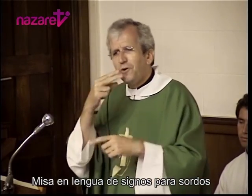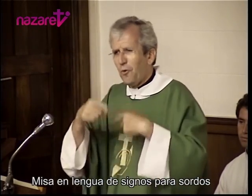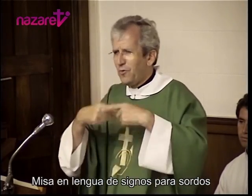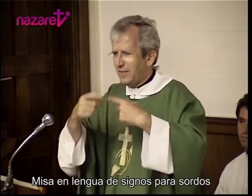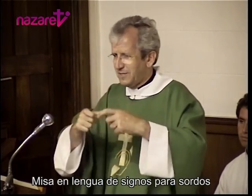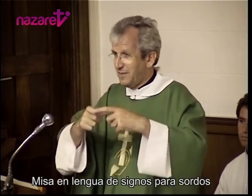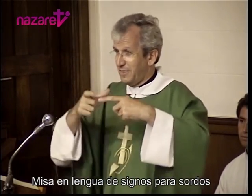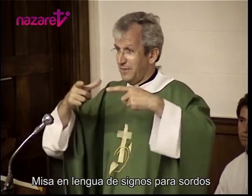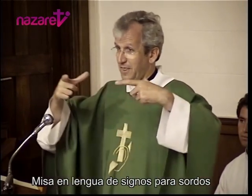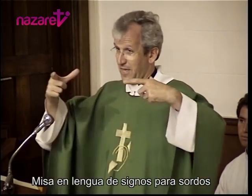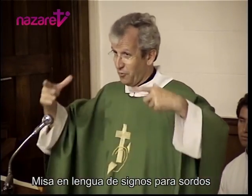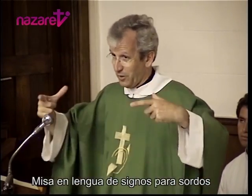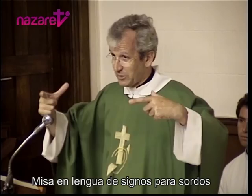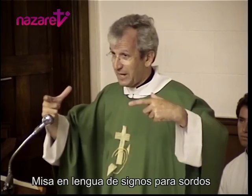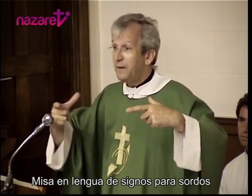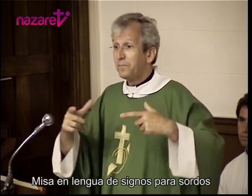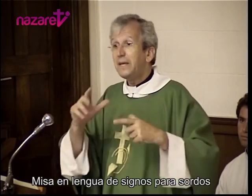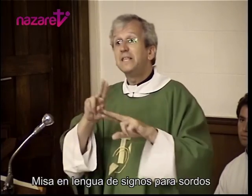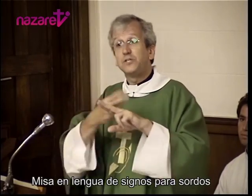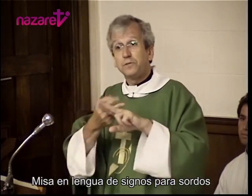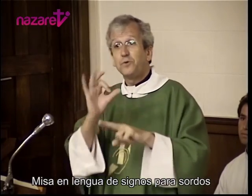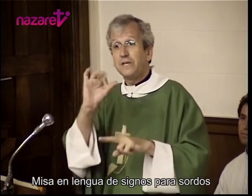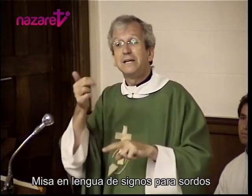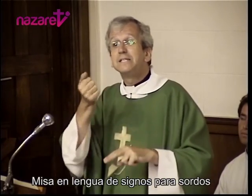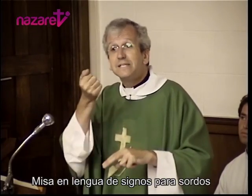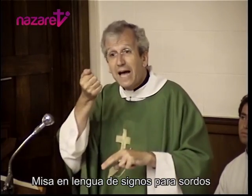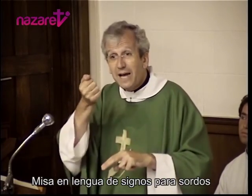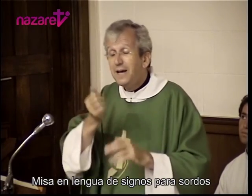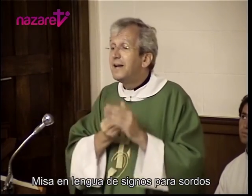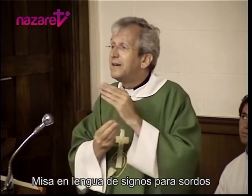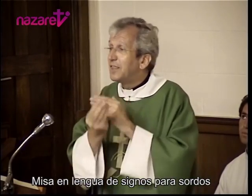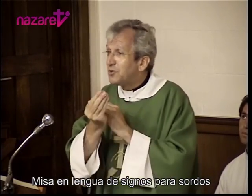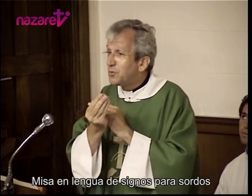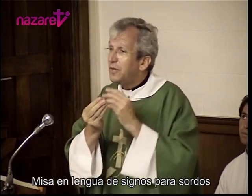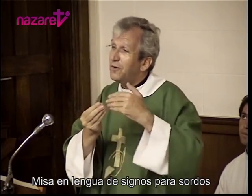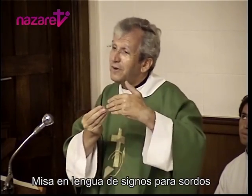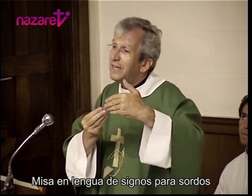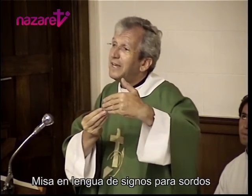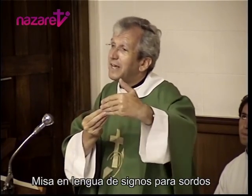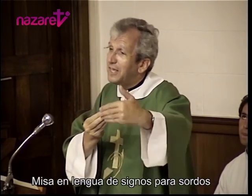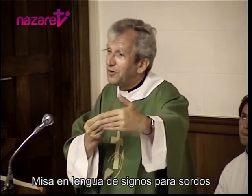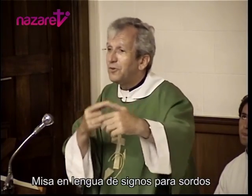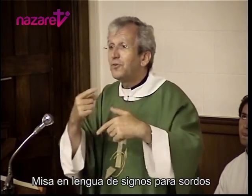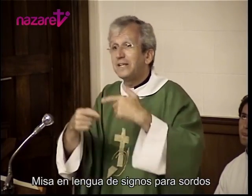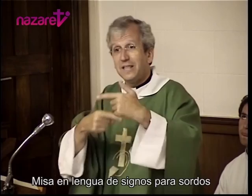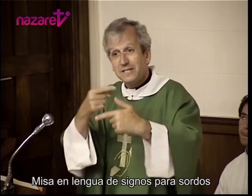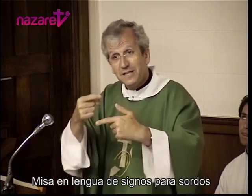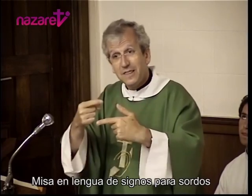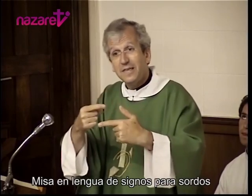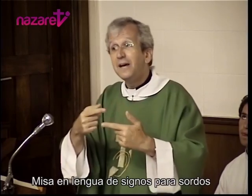una descendencia numerosa, y de su esposa Sara nació su hijo, y nacieron toda esa descendencia,